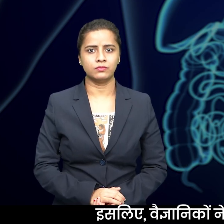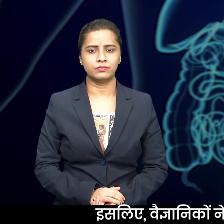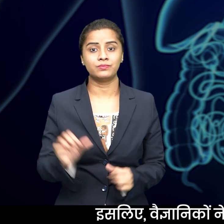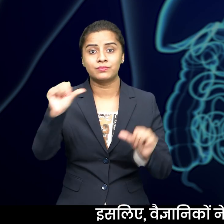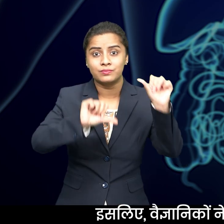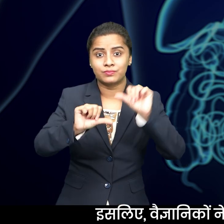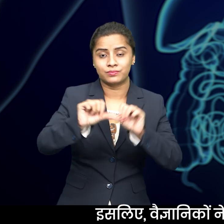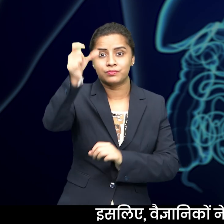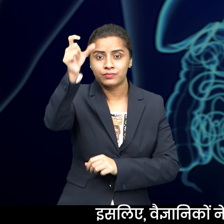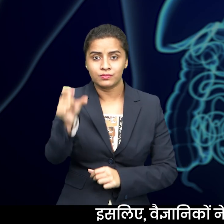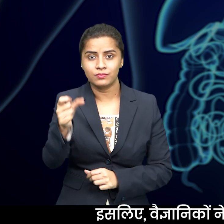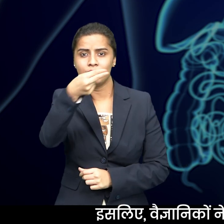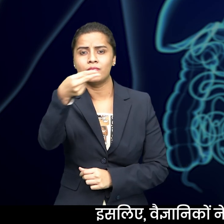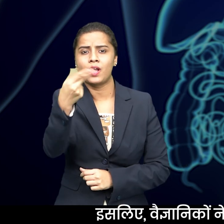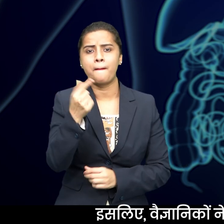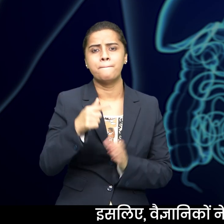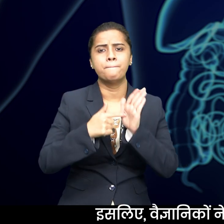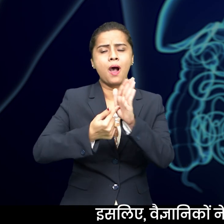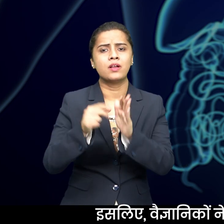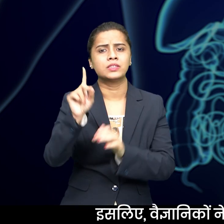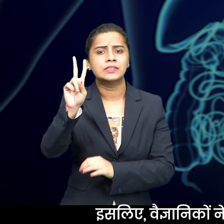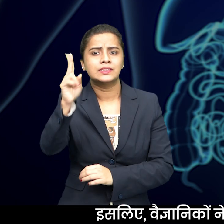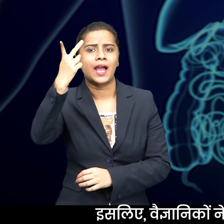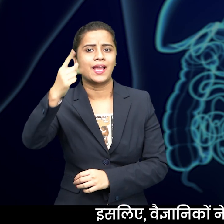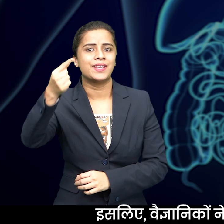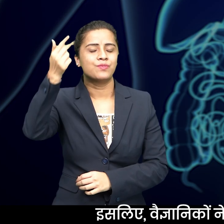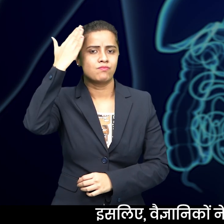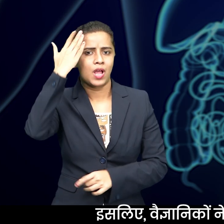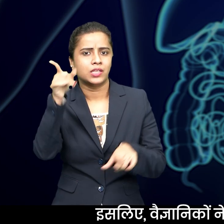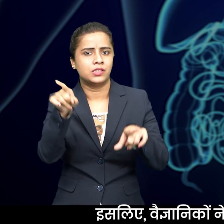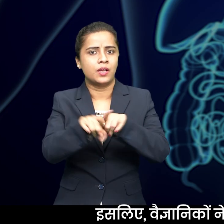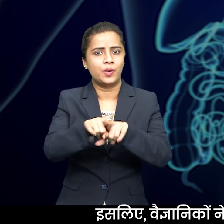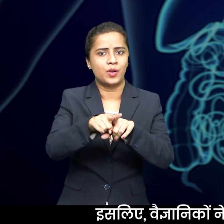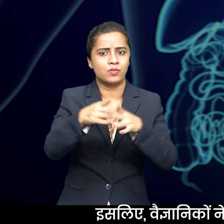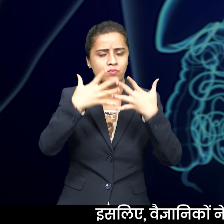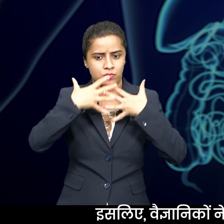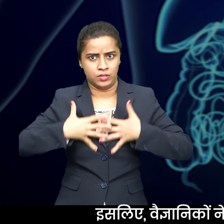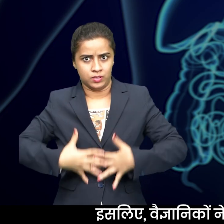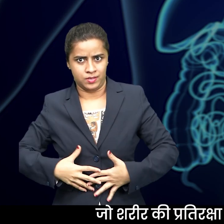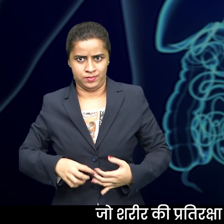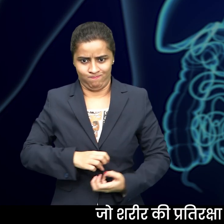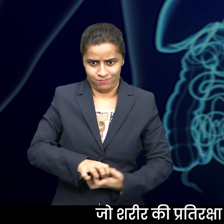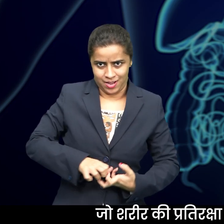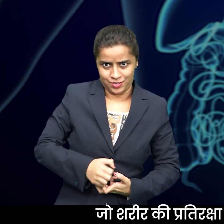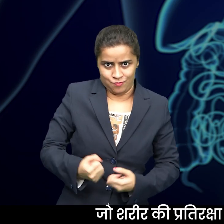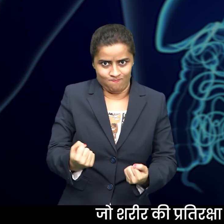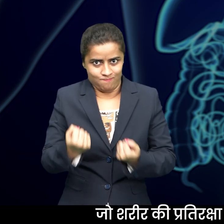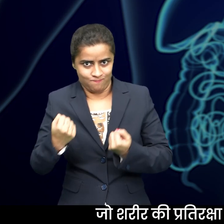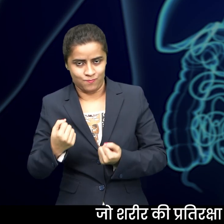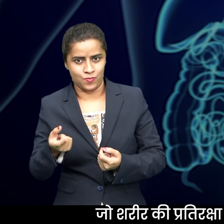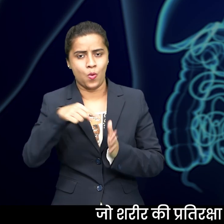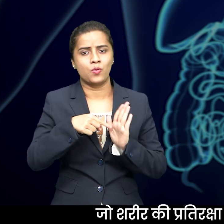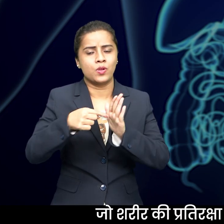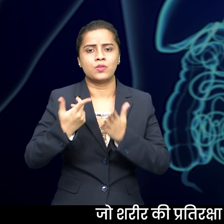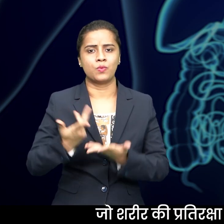इसलिए वैज्ञानिकों ने इसे दूसरा मस्तिष्क उपनाम दिया है जो शरीर